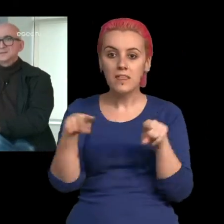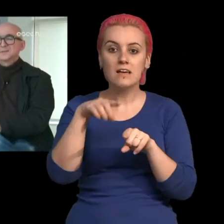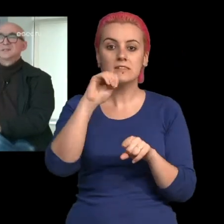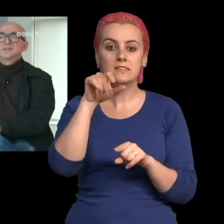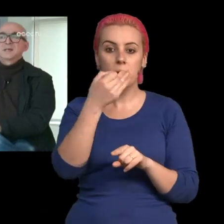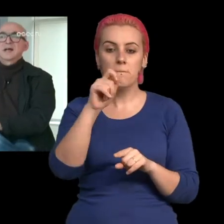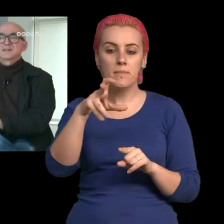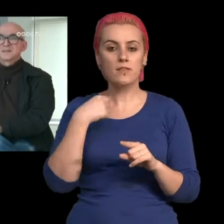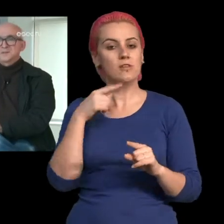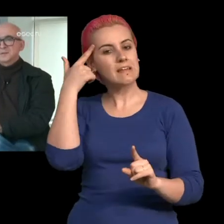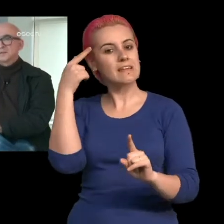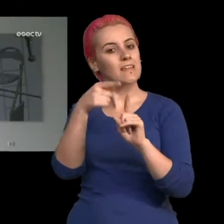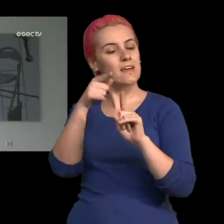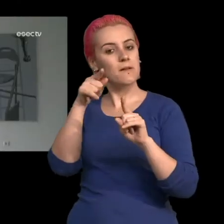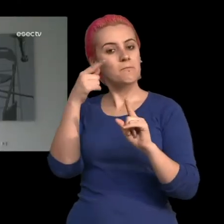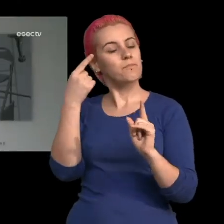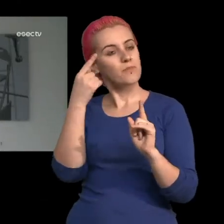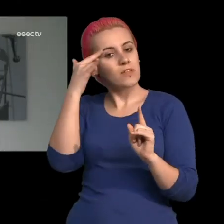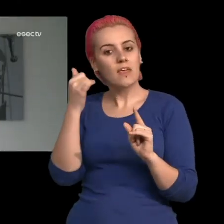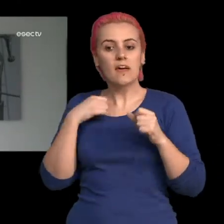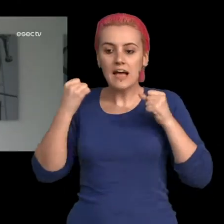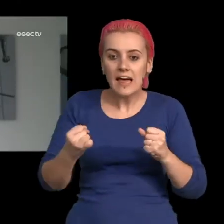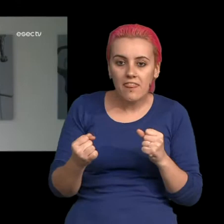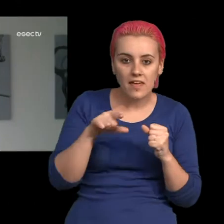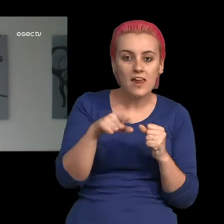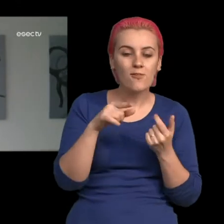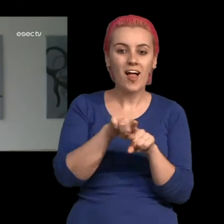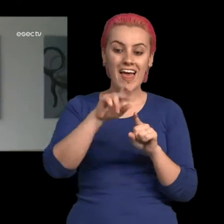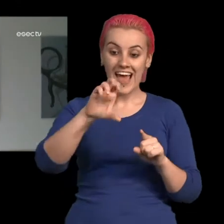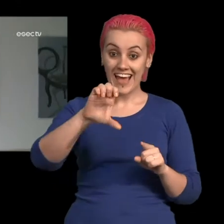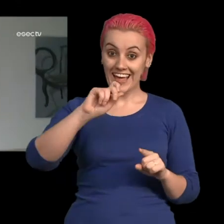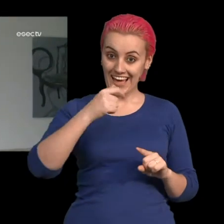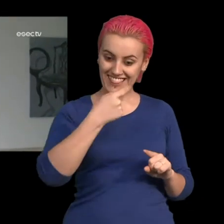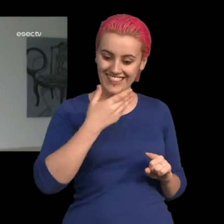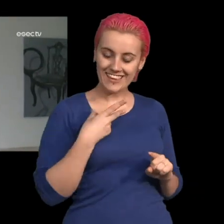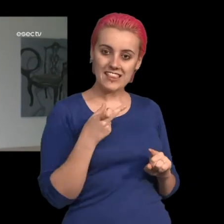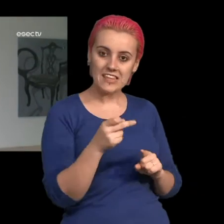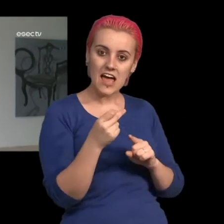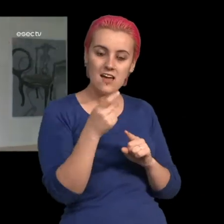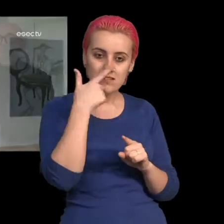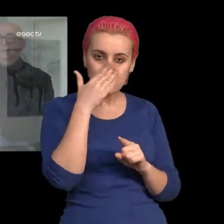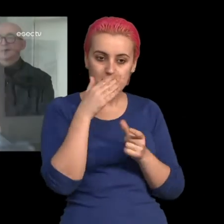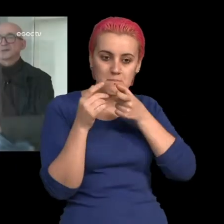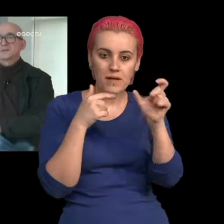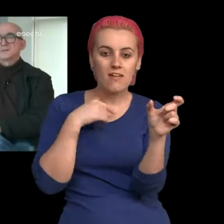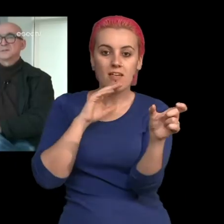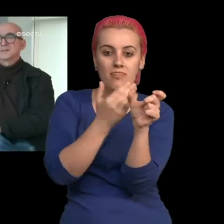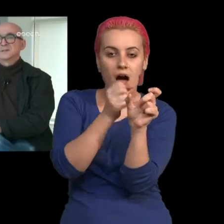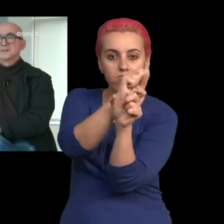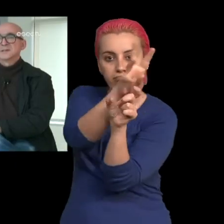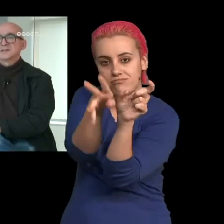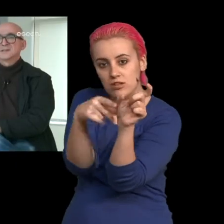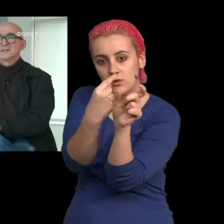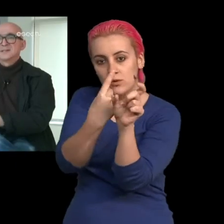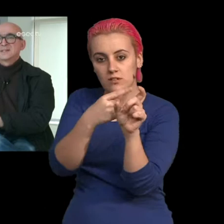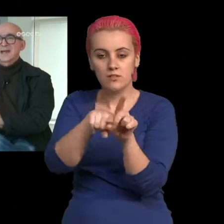Pedro, a cátedra de São Pedro. Usando este sinónimo cátedra, há outras relações que se estabelecem, nem que seja superficialmente,